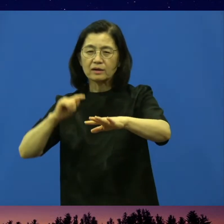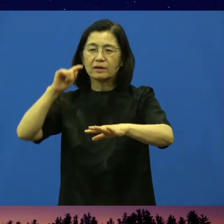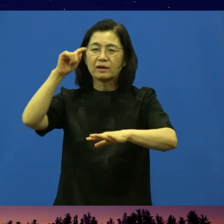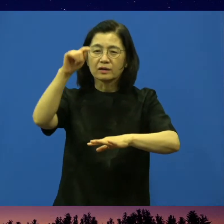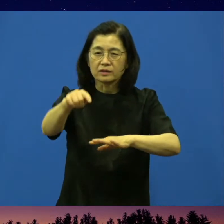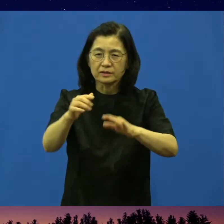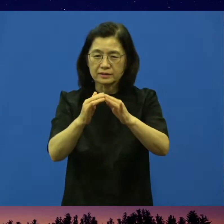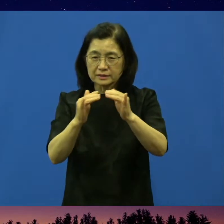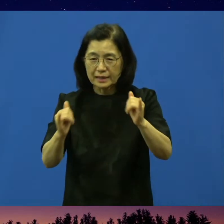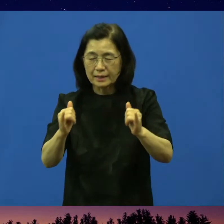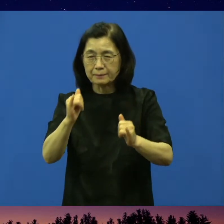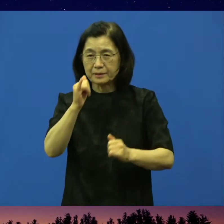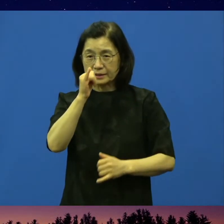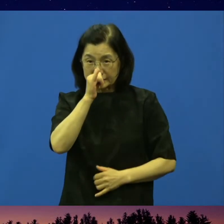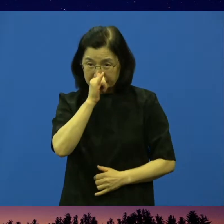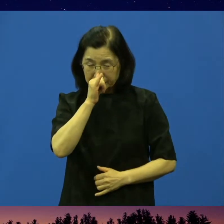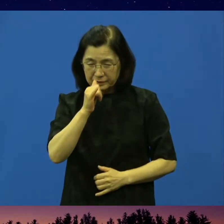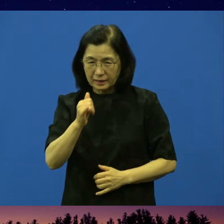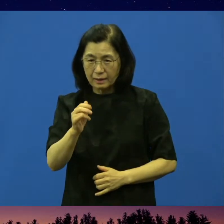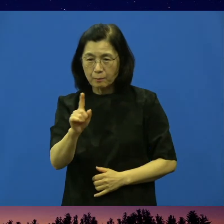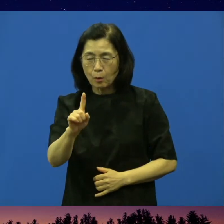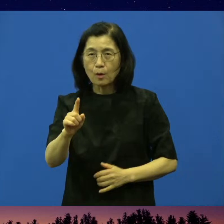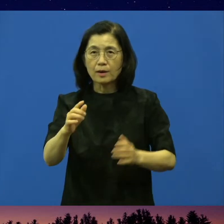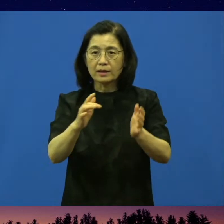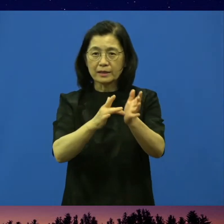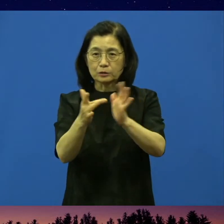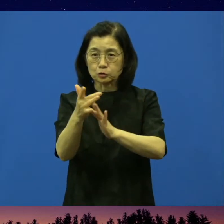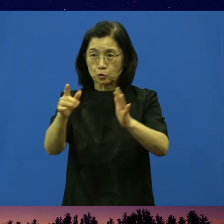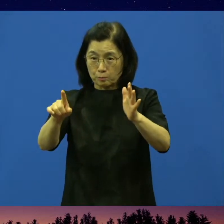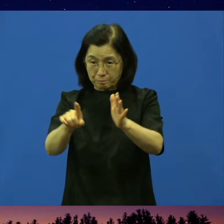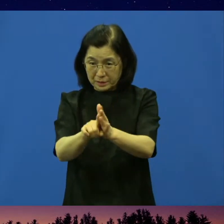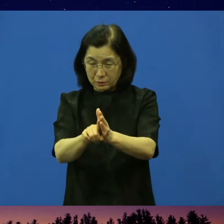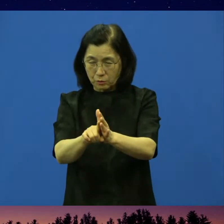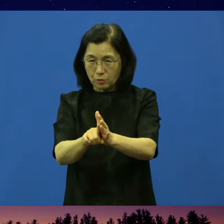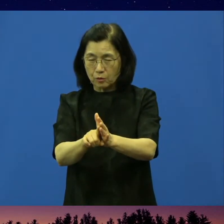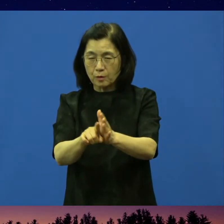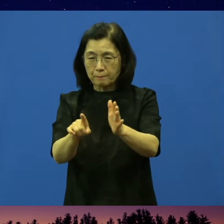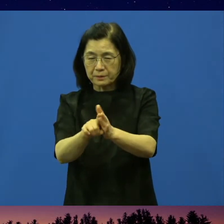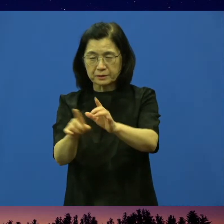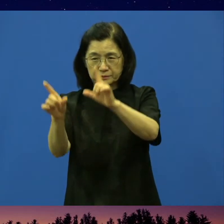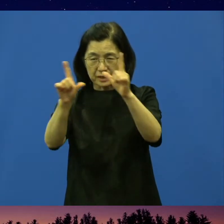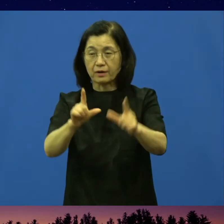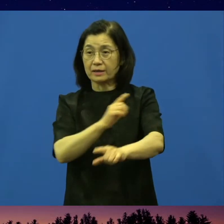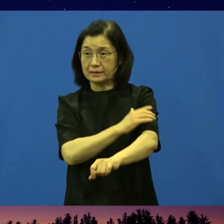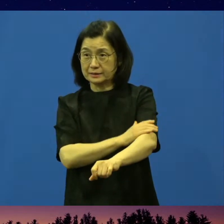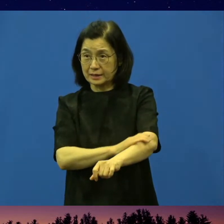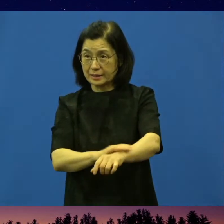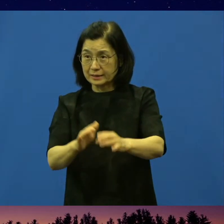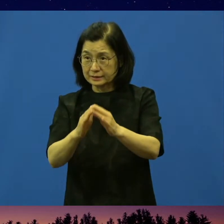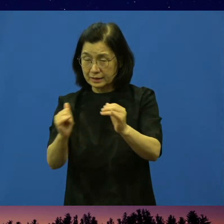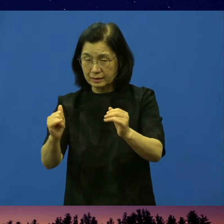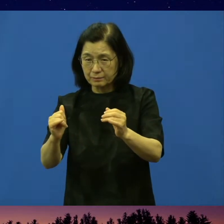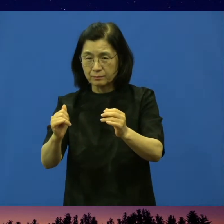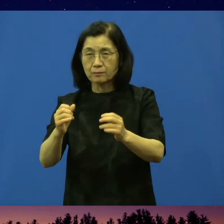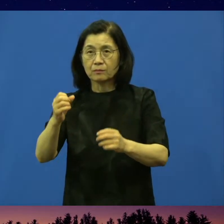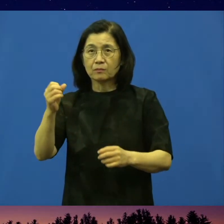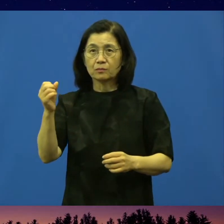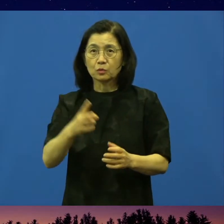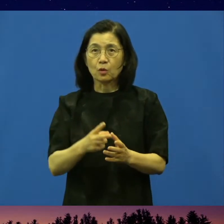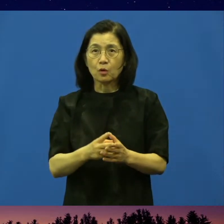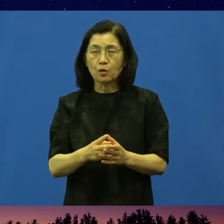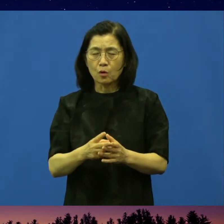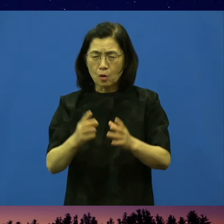계세요. 그래서 이제 예수를 믿고 앞으로 가고 있는 거죠. 그런데 어느 순간에 혼란에 빠져 있어서 영적인